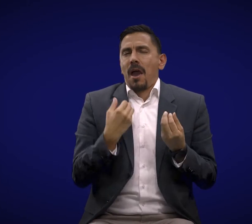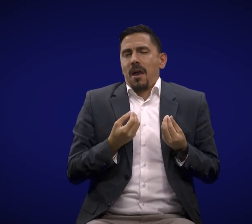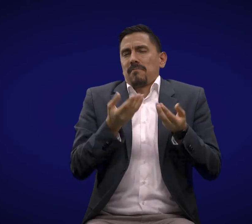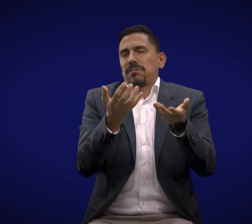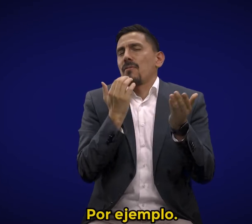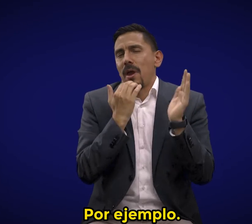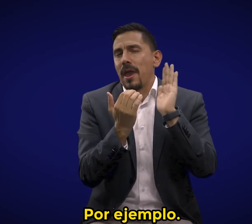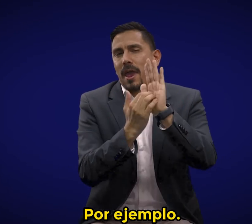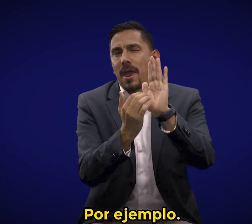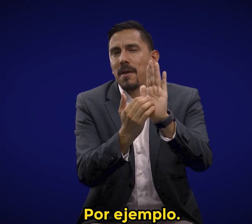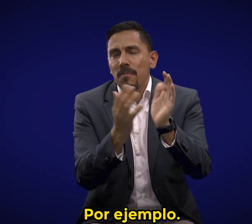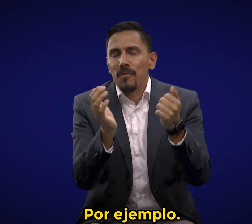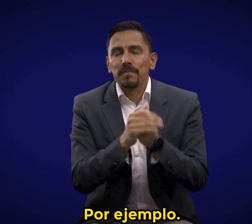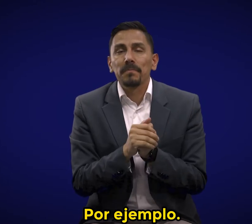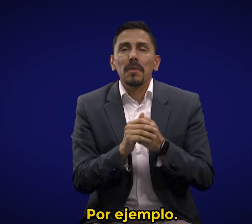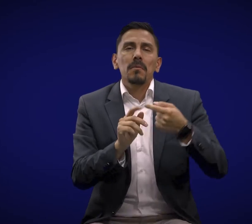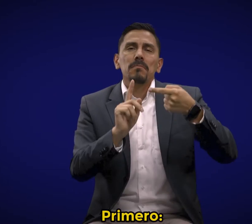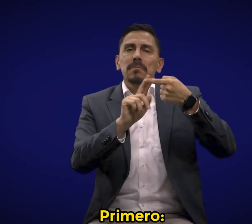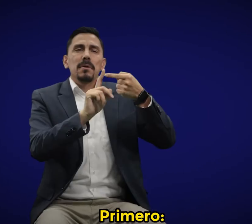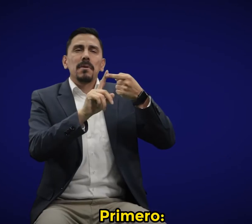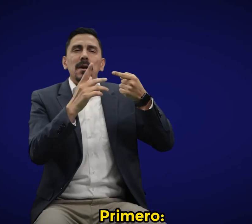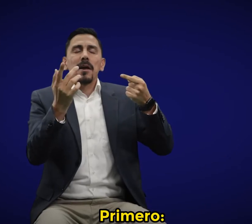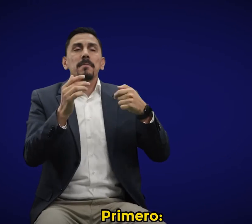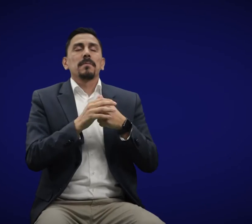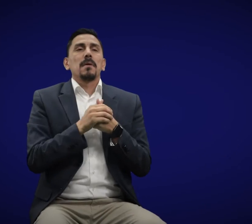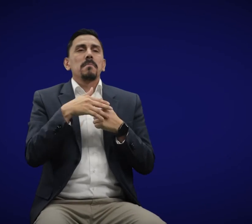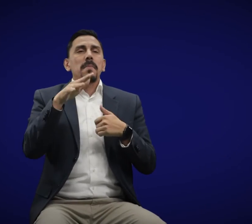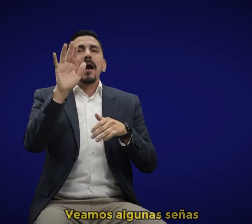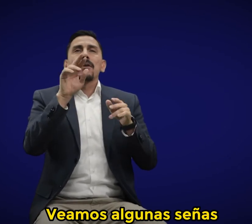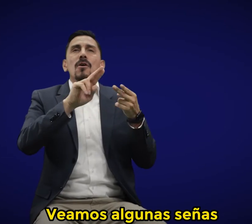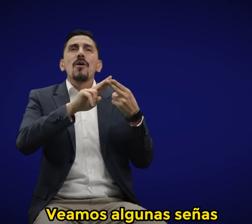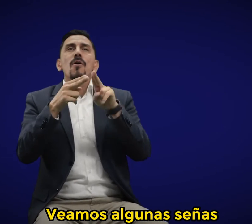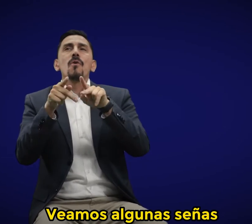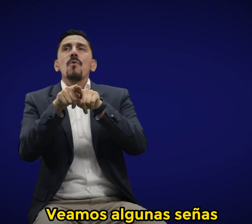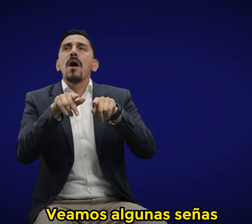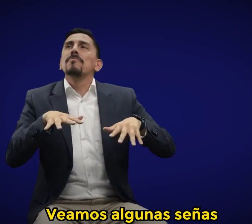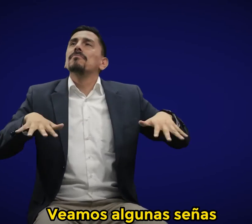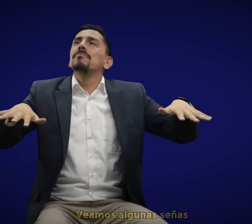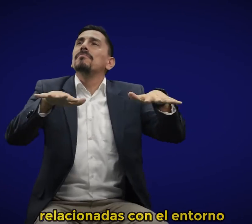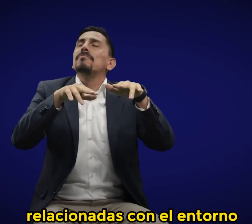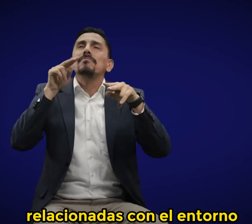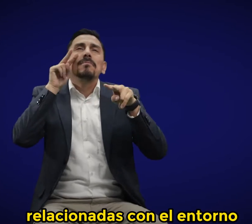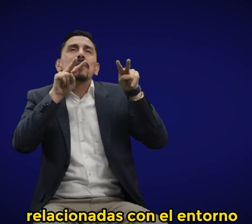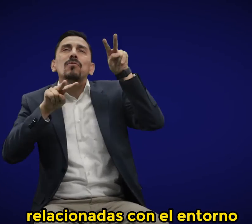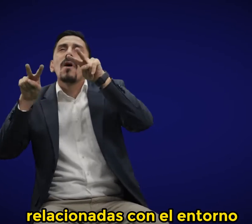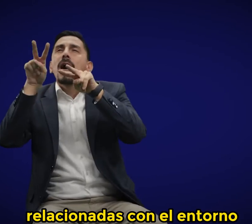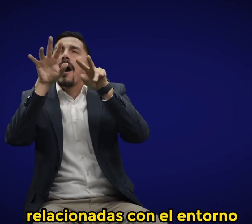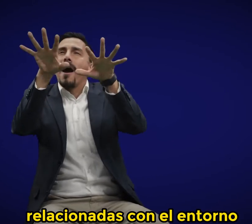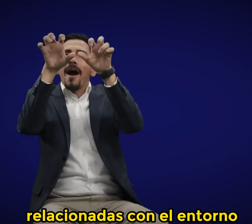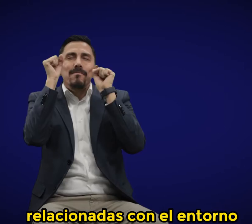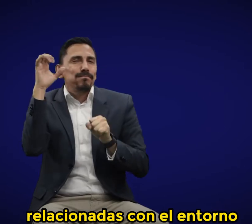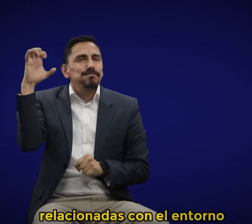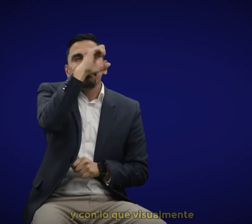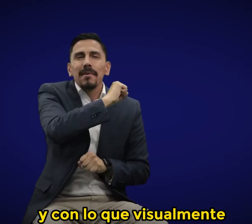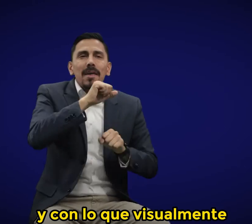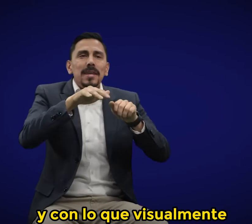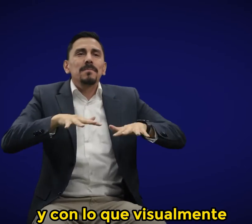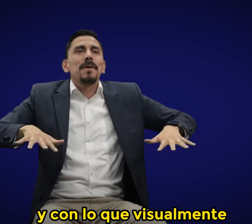Por ejemplo, primero, veamos algunas señas relacionadas con el entorno y con lo que